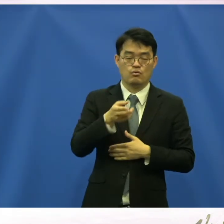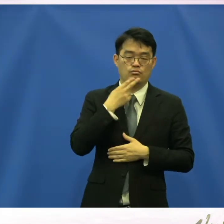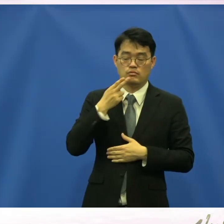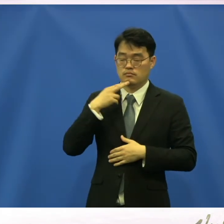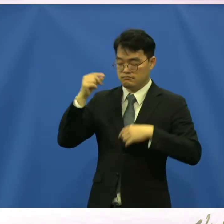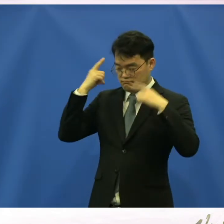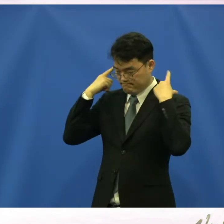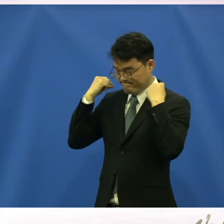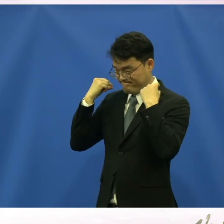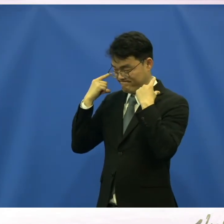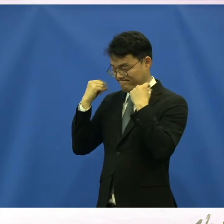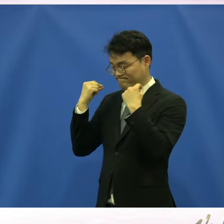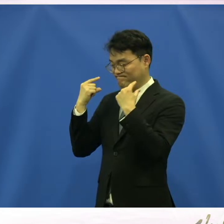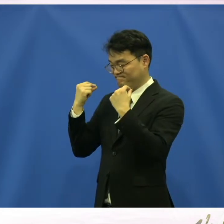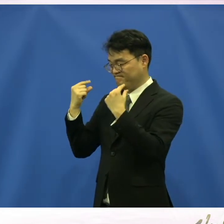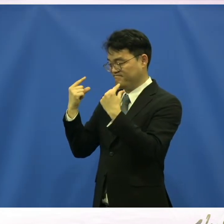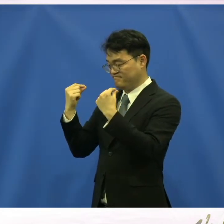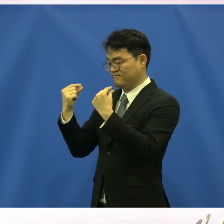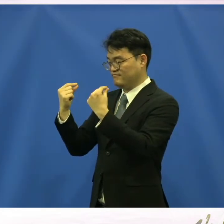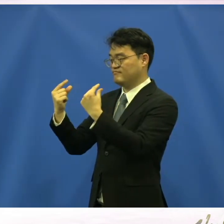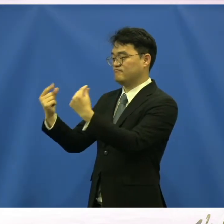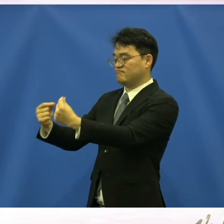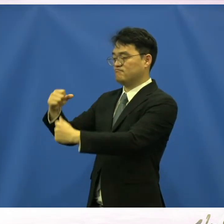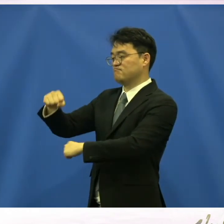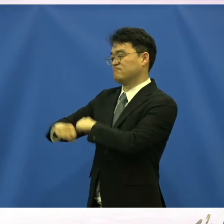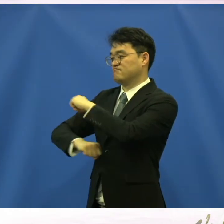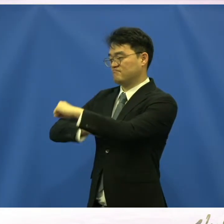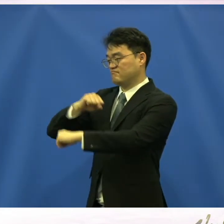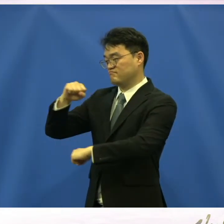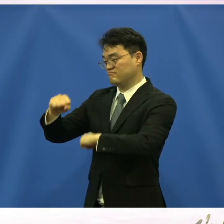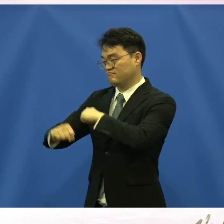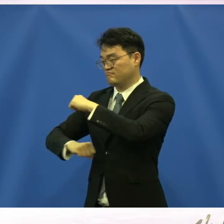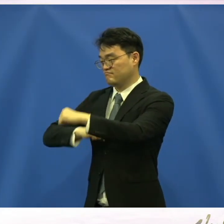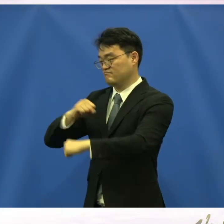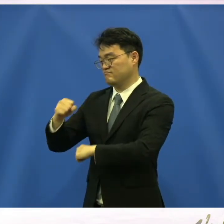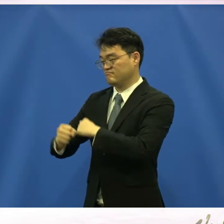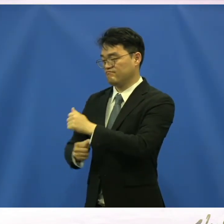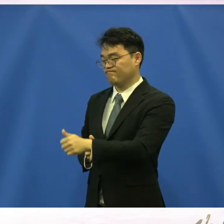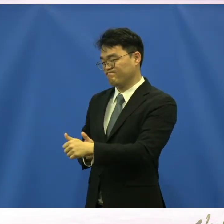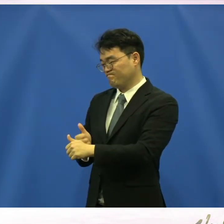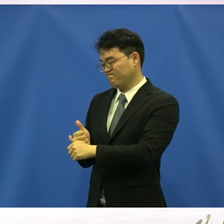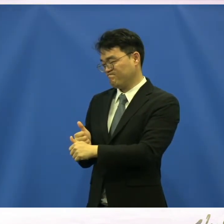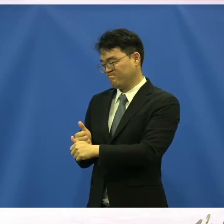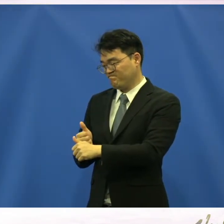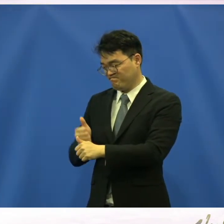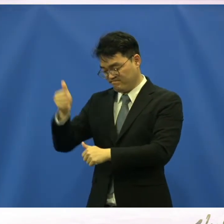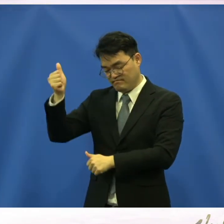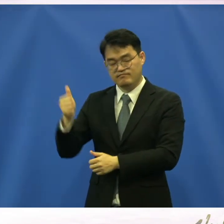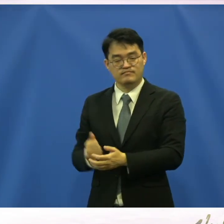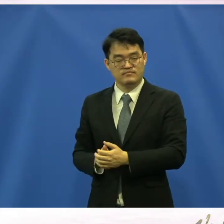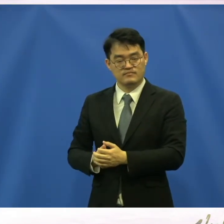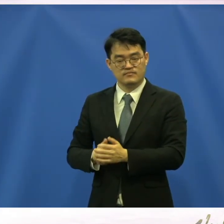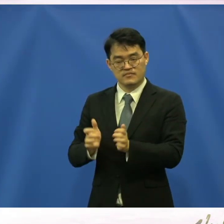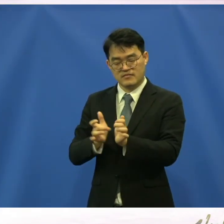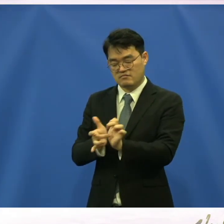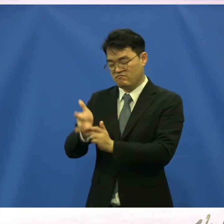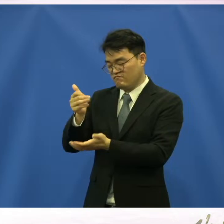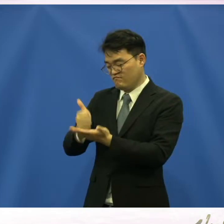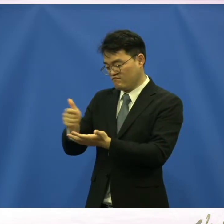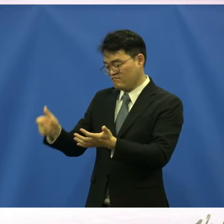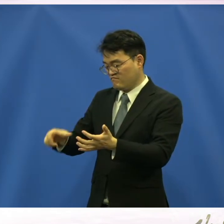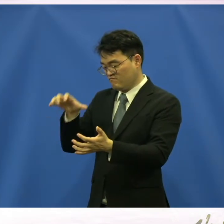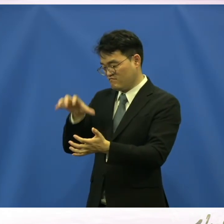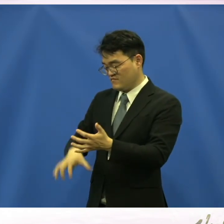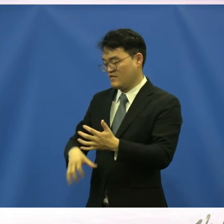여러분, 승리자들이 누리는 것은 뭡니까? 자유입니다. 이 자유는 그냥 자유가 아니에요. 진리 안에서의 자유, 예수 그리스도 안에서 누리는 자유,